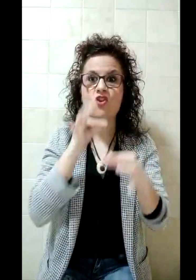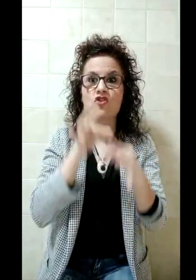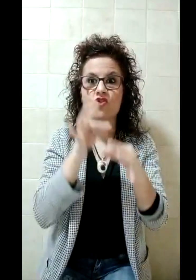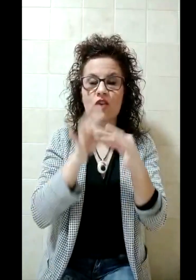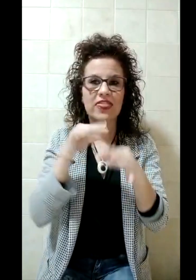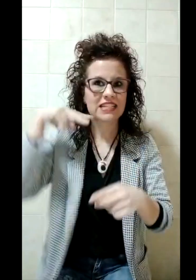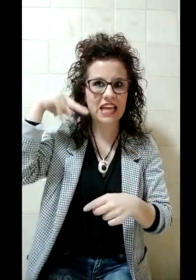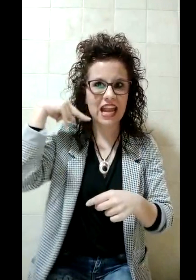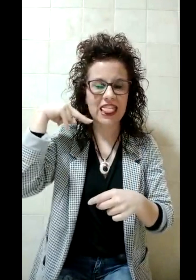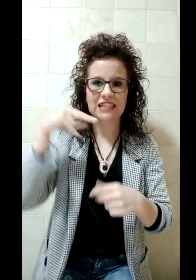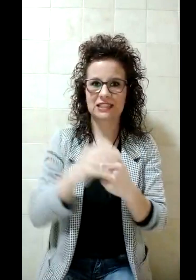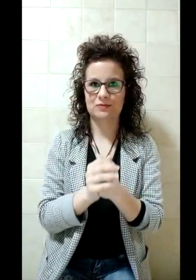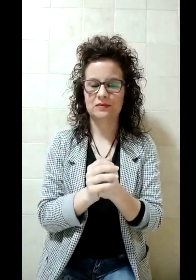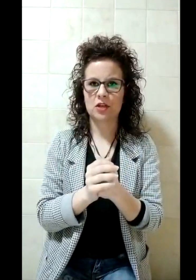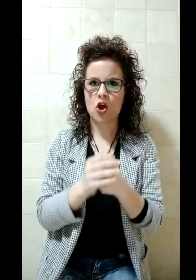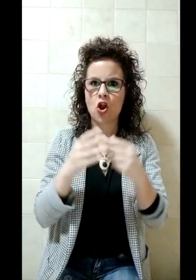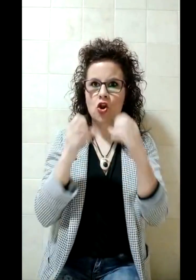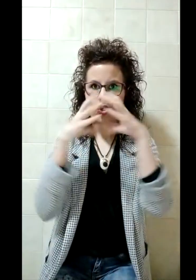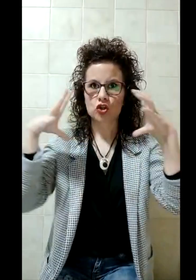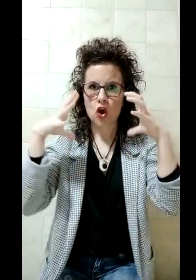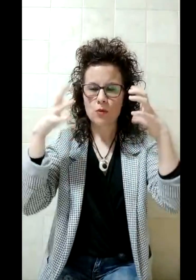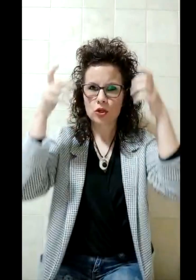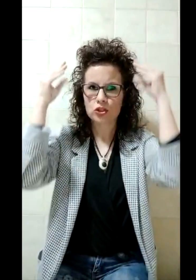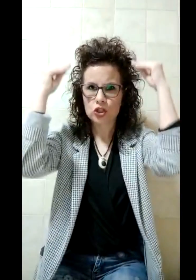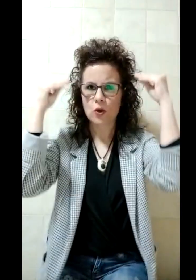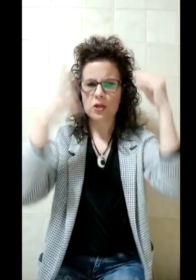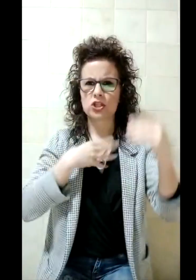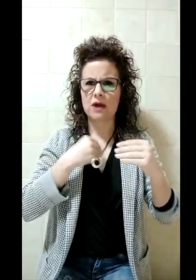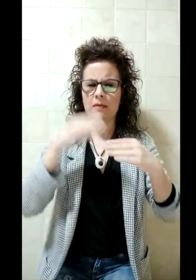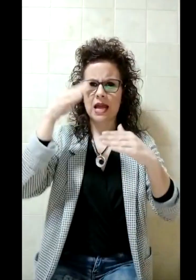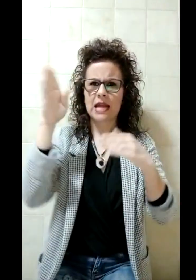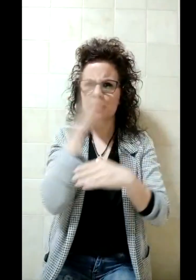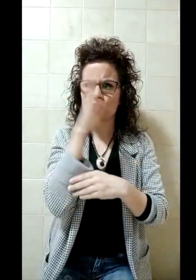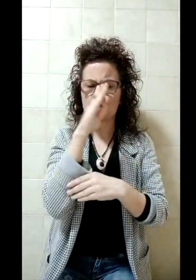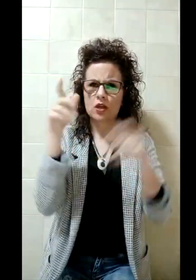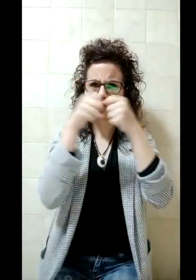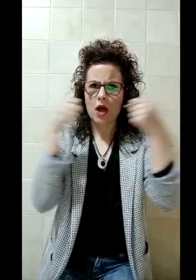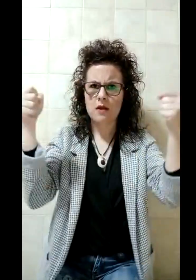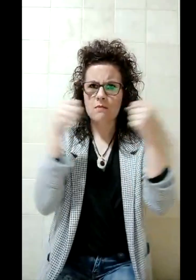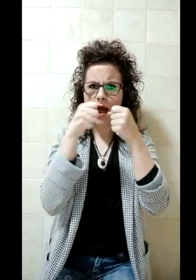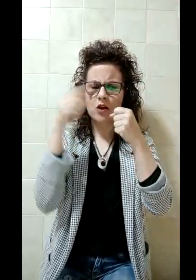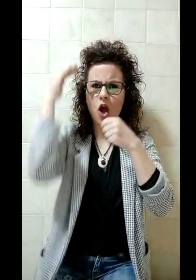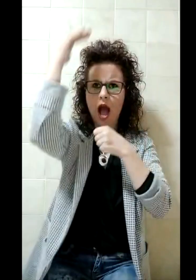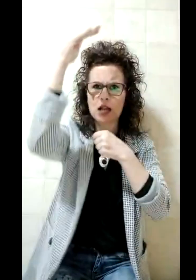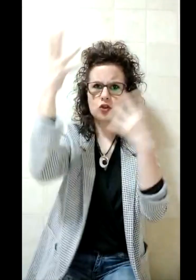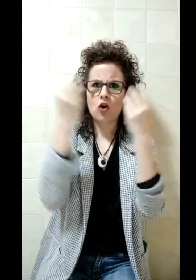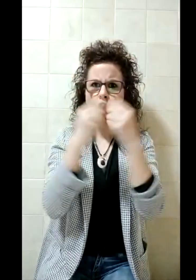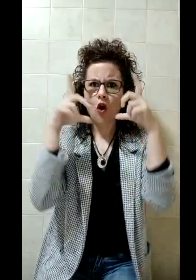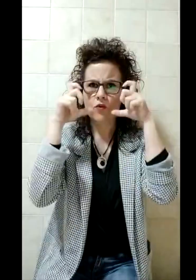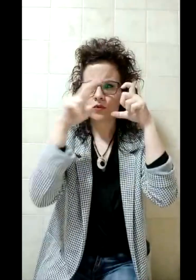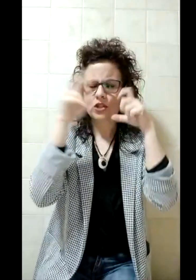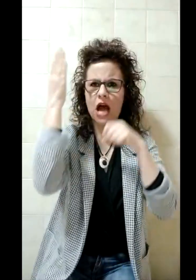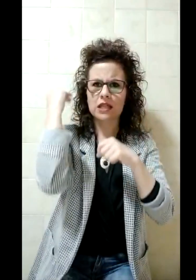cerezas. Los globos y sombreros de papel estaban escondidos en un armario alto, junto con los adornos navideños y antiguos álbumes